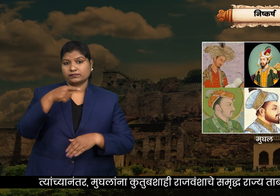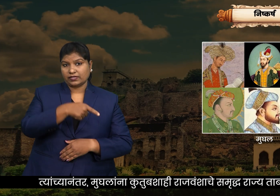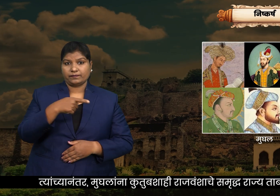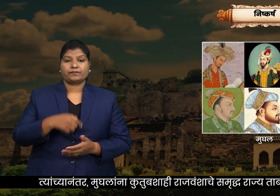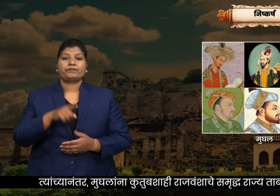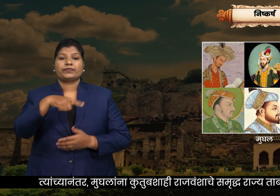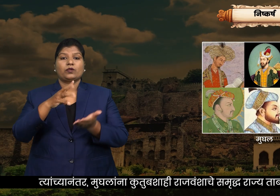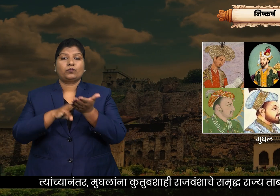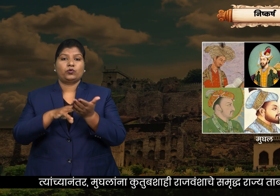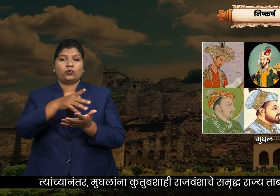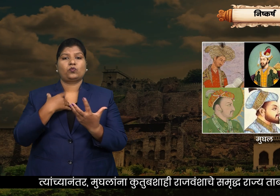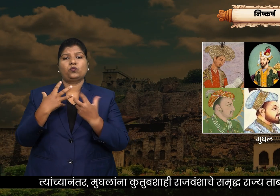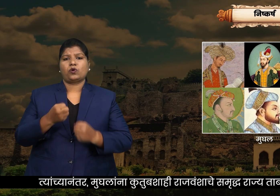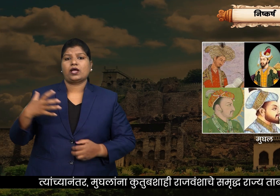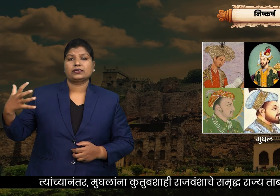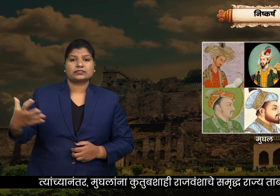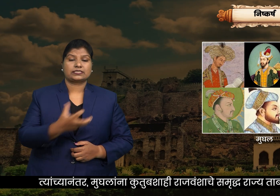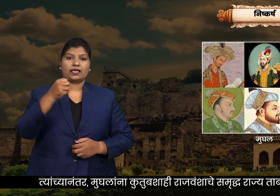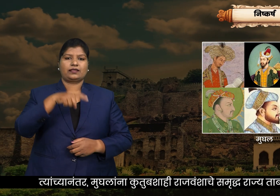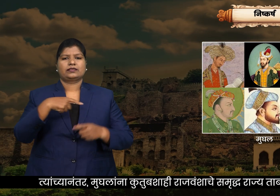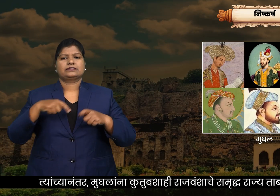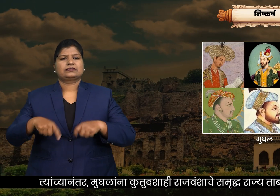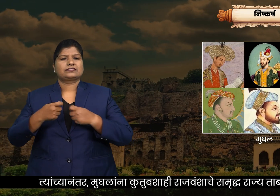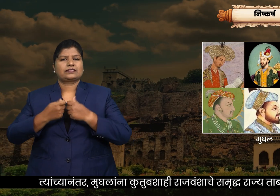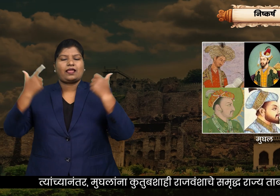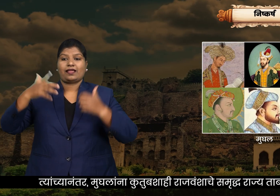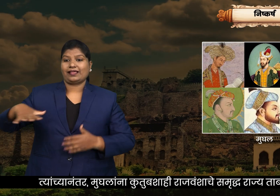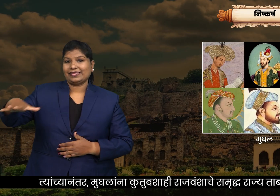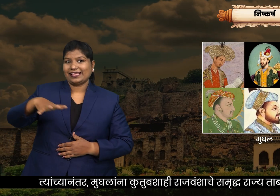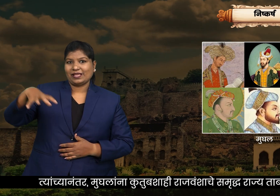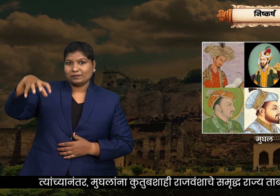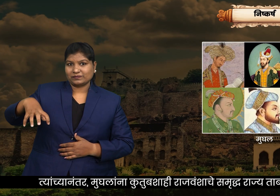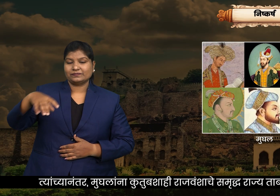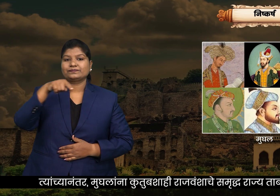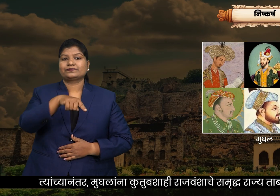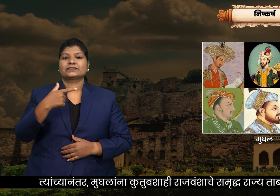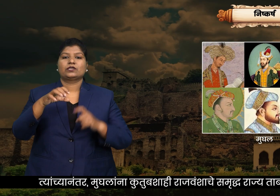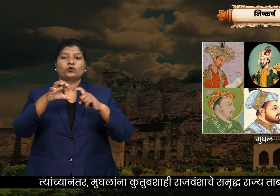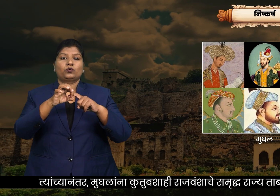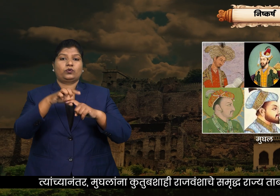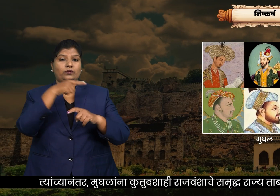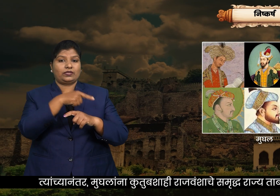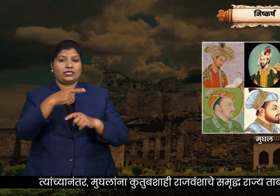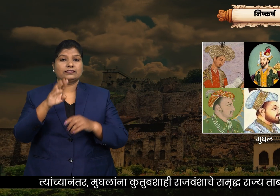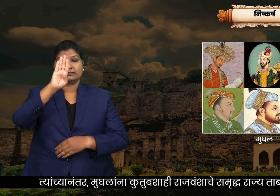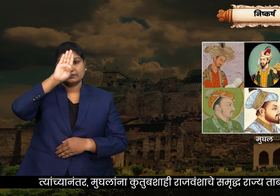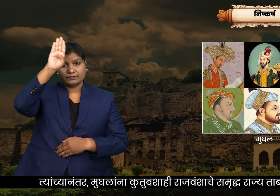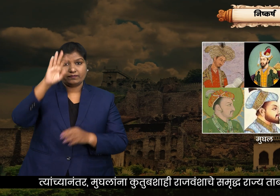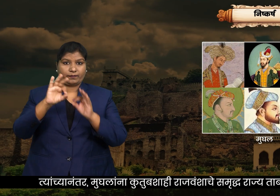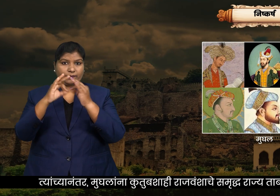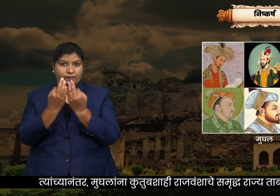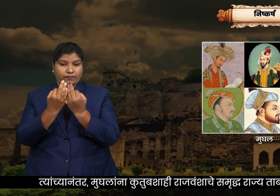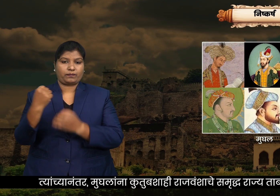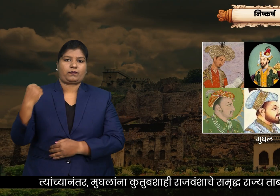त्याच्यानंतर मुघलांना कुतुबशाही राजवंशाचे समुद्र राज्य ताब्यात घ्यायचे